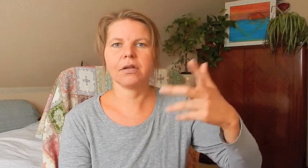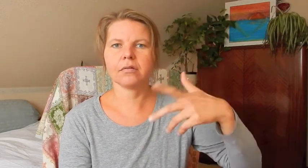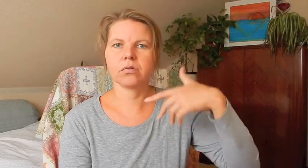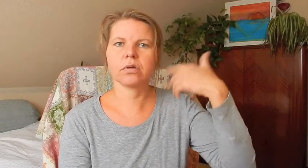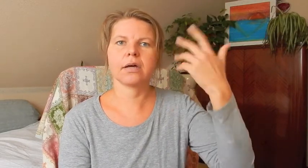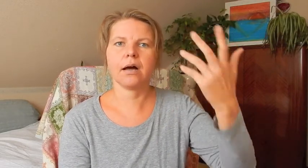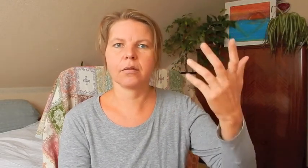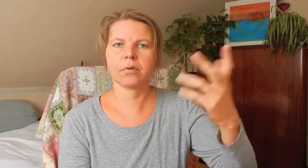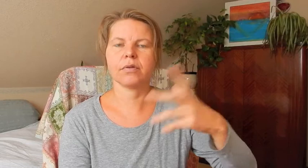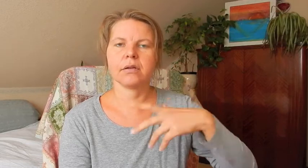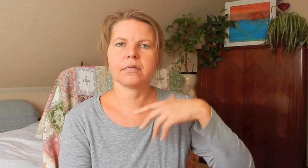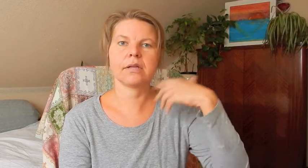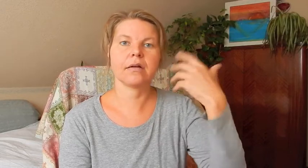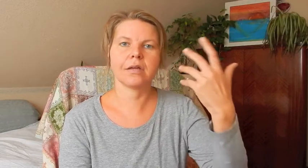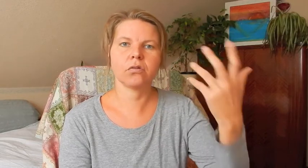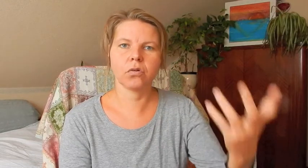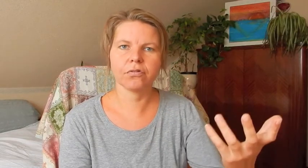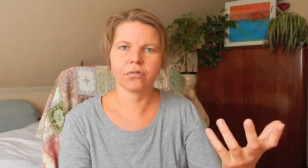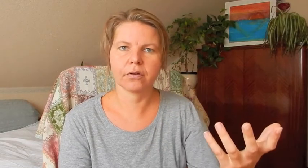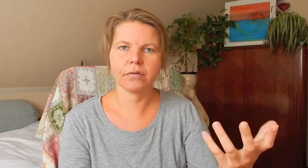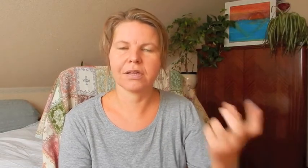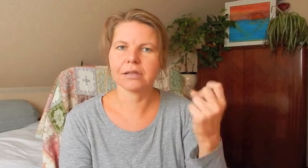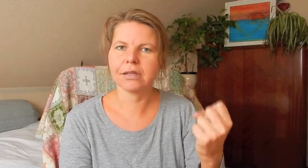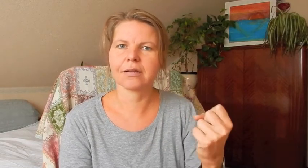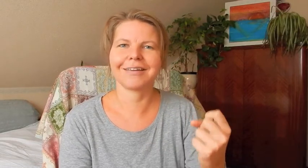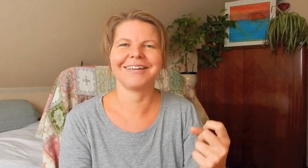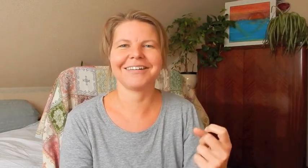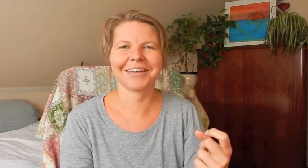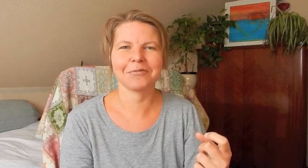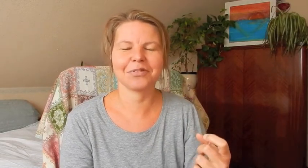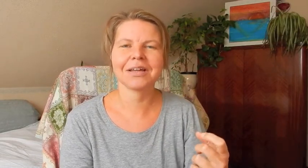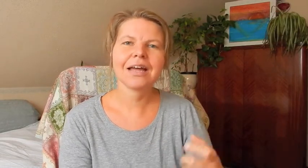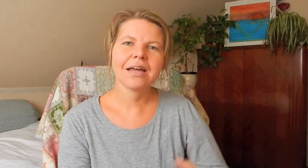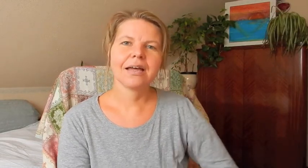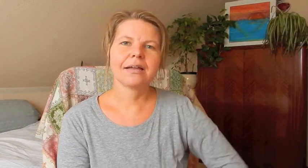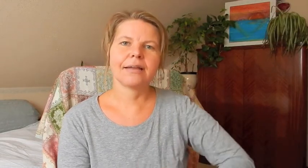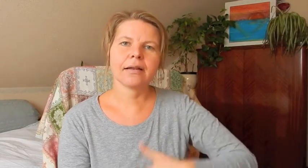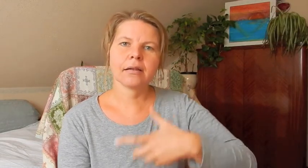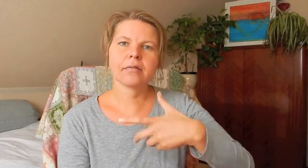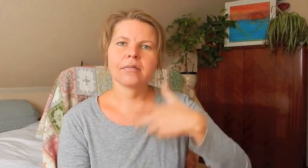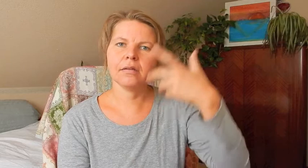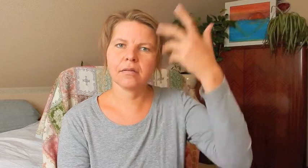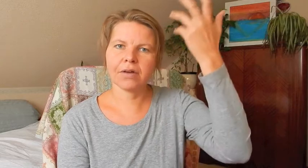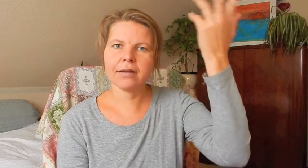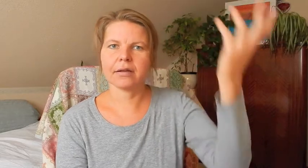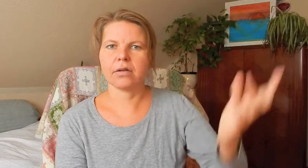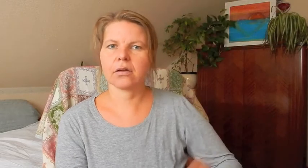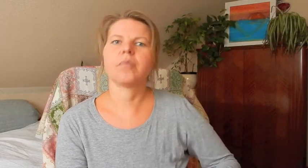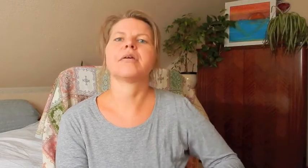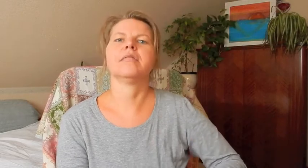ich sie durchatme, wenn sie da sein dürfen, wenn ich nicht dagegen ankämpfe, dann ziehen sie weiter. Und dann kommt das